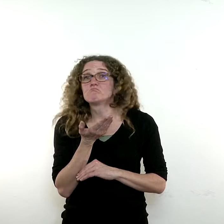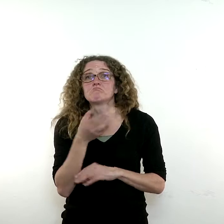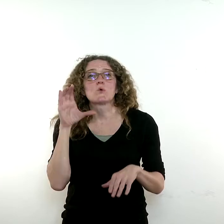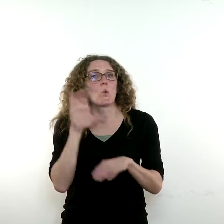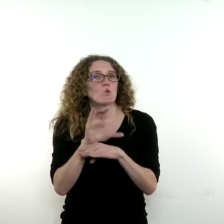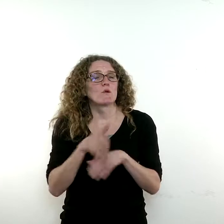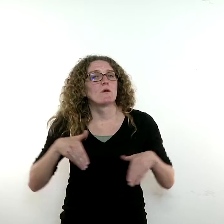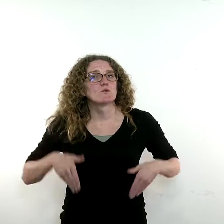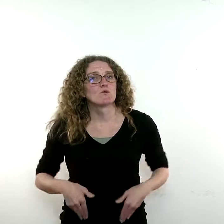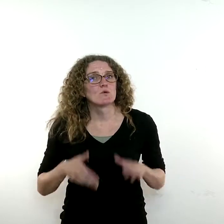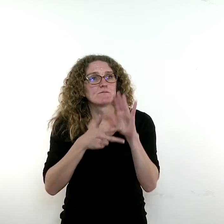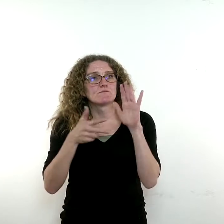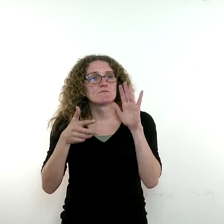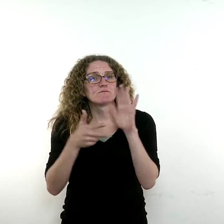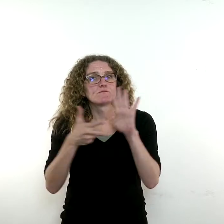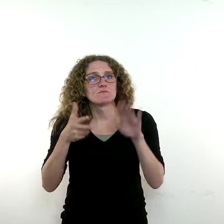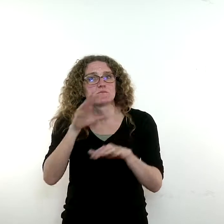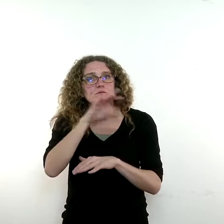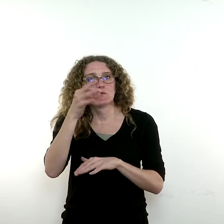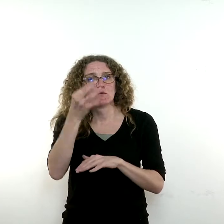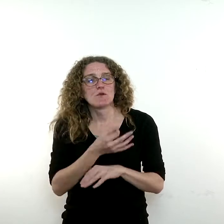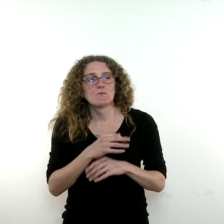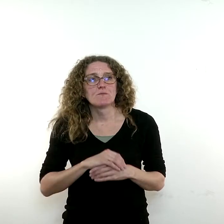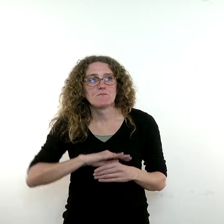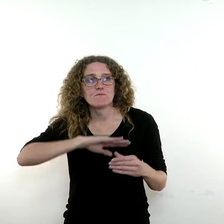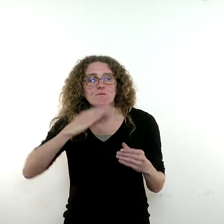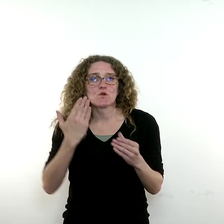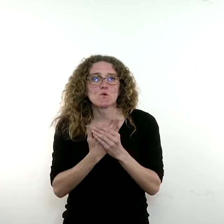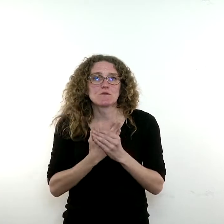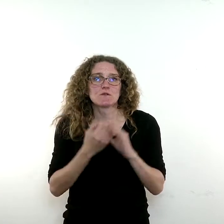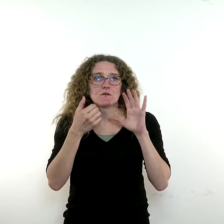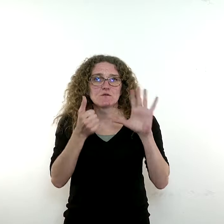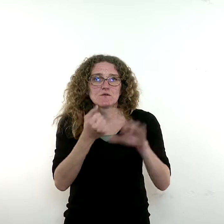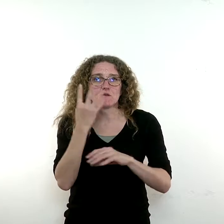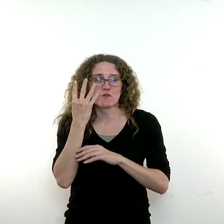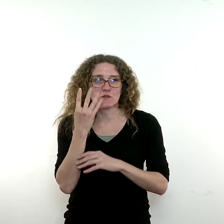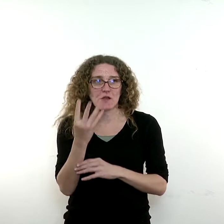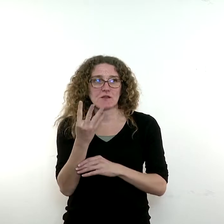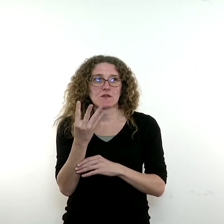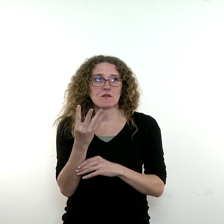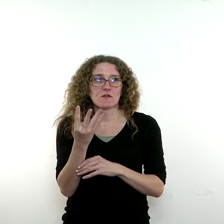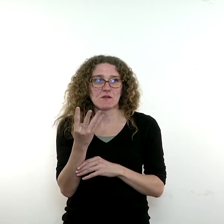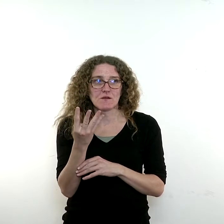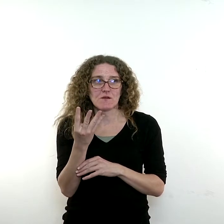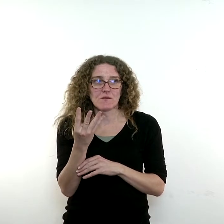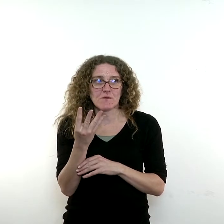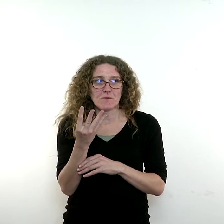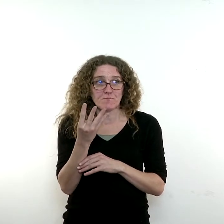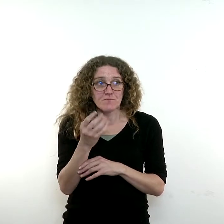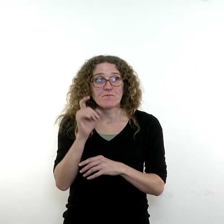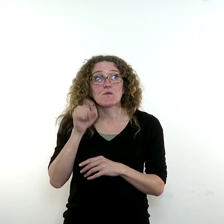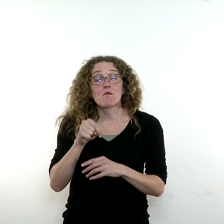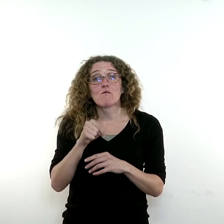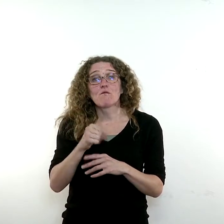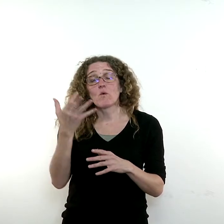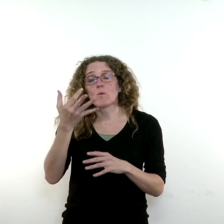Contre? Abstention? Adopté à l'unanimité. Affaire 64, réajustement du taux de la vacation des